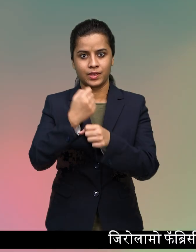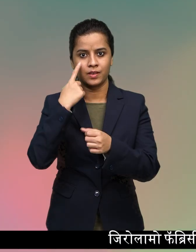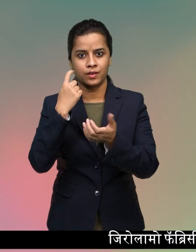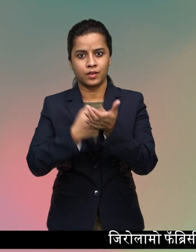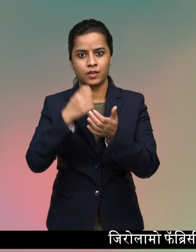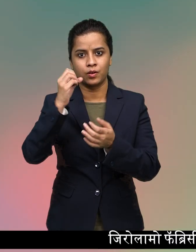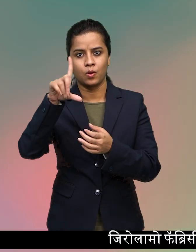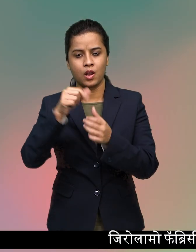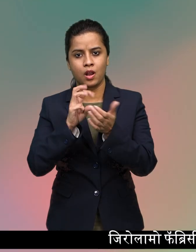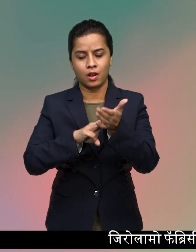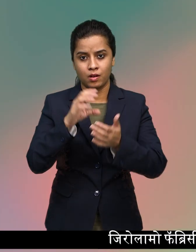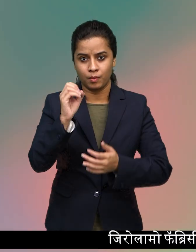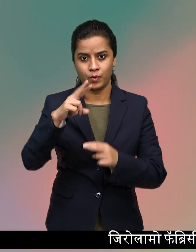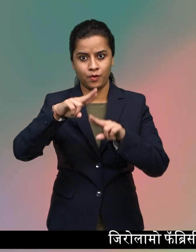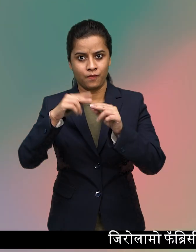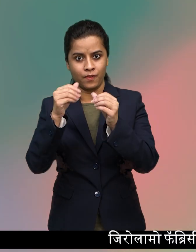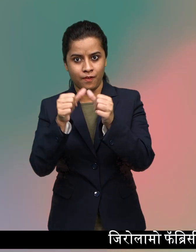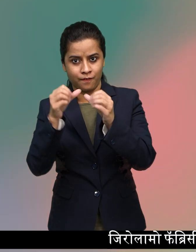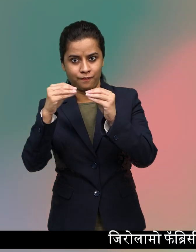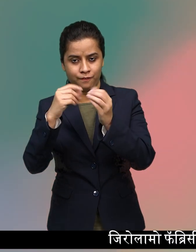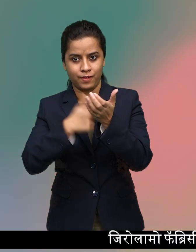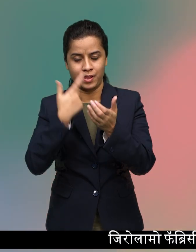जिरोलामो फॅब्रिसी यांनी पायातील शिरा अभ्यासल्या